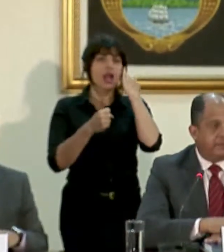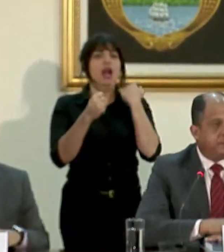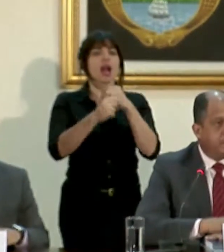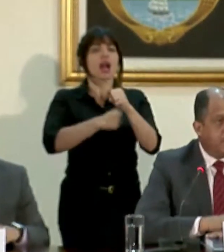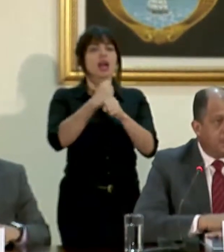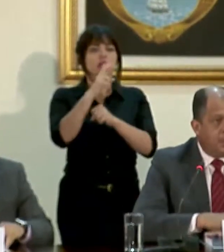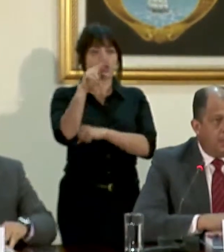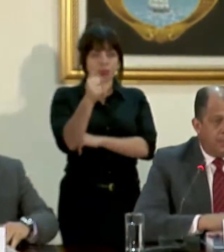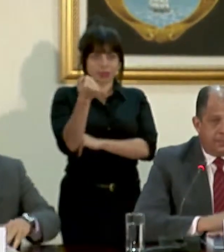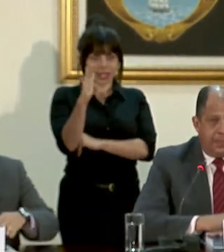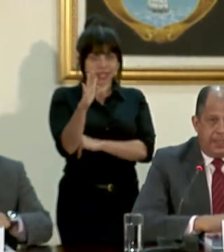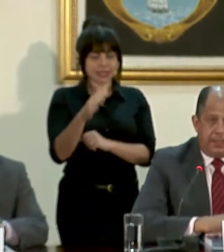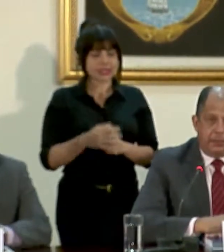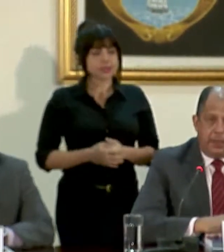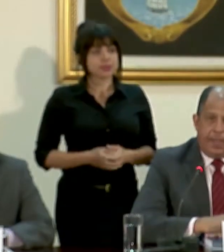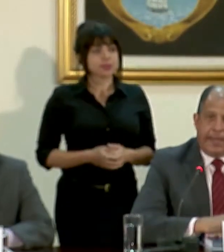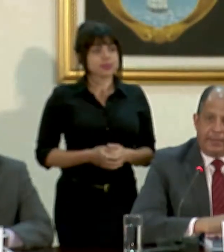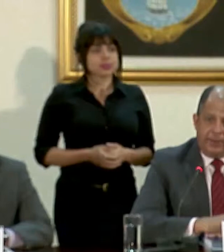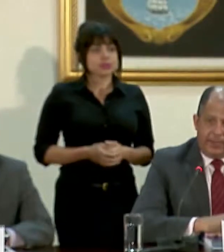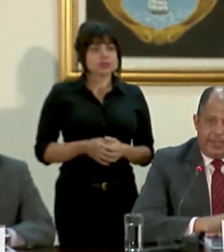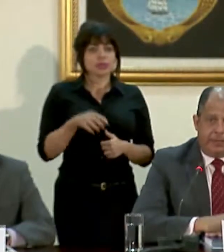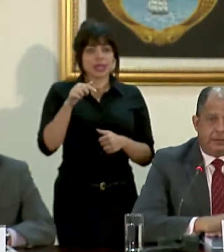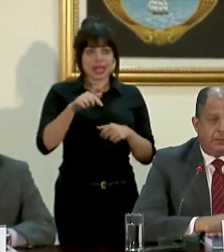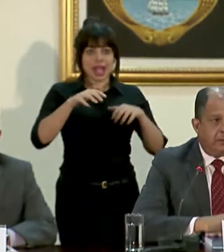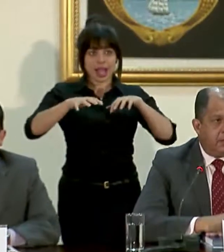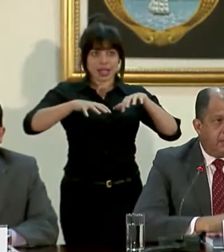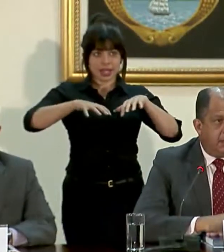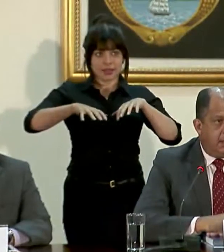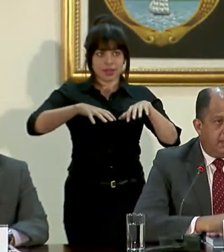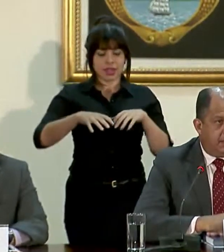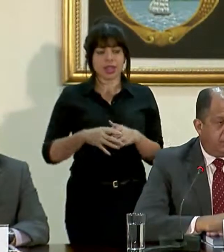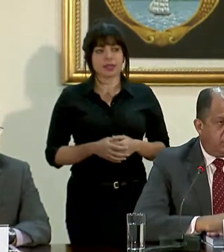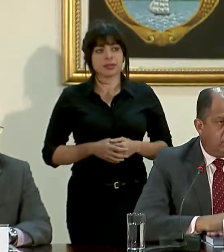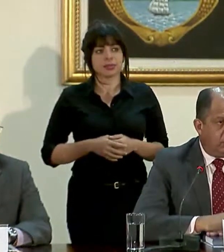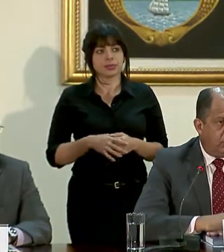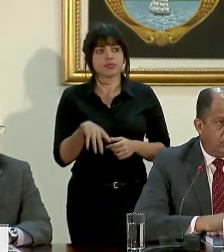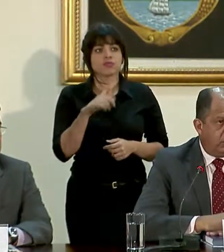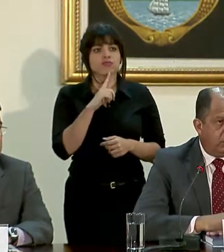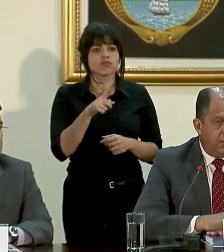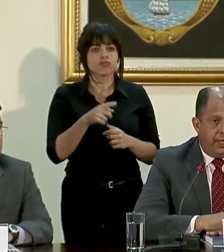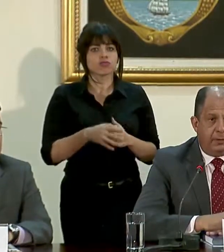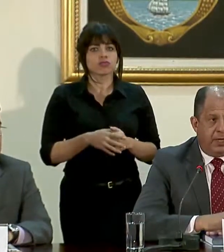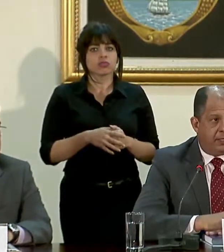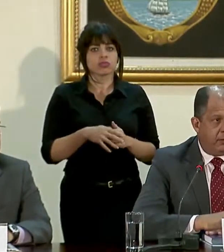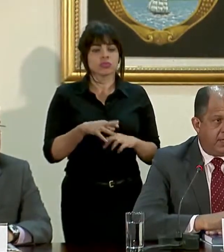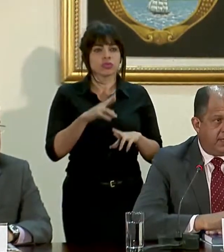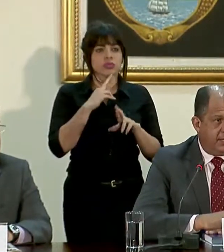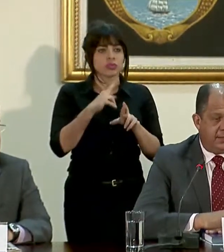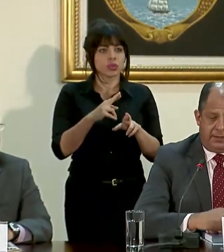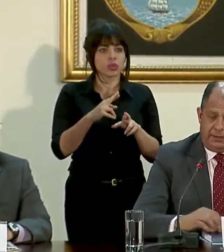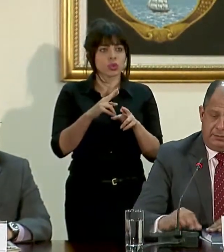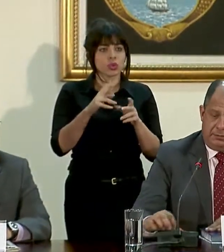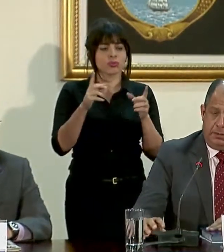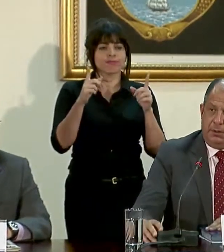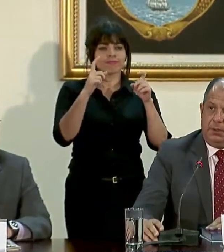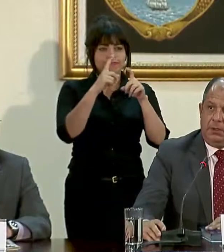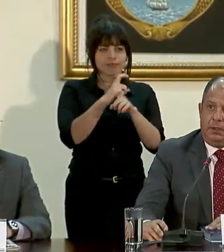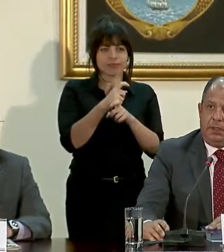2015. Esta actividad, que resultó envuelta en una